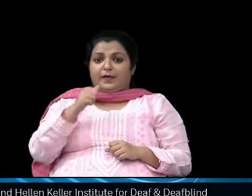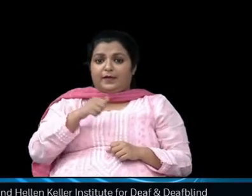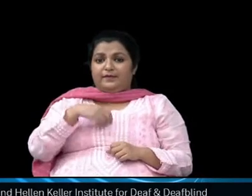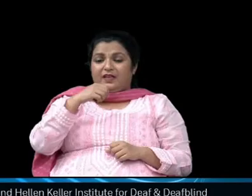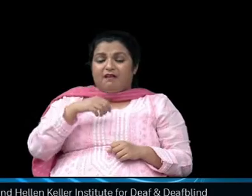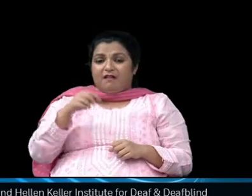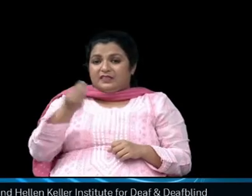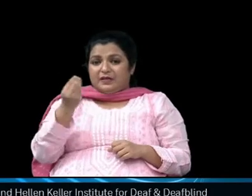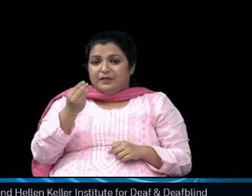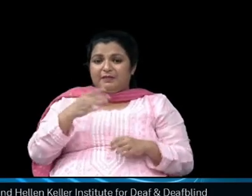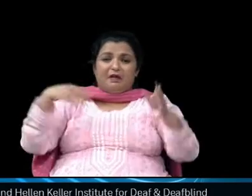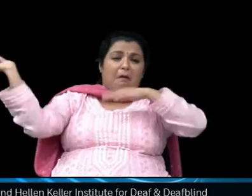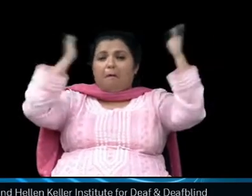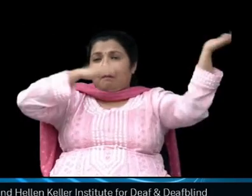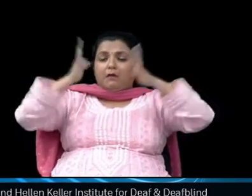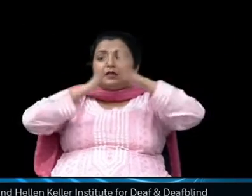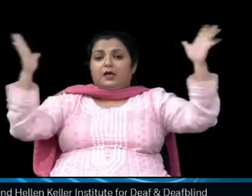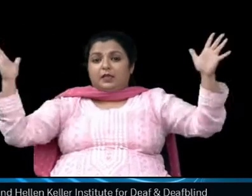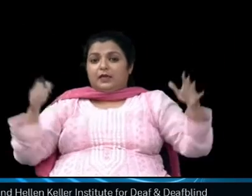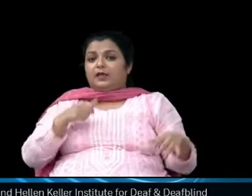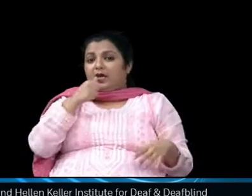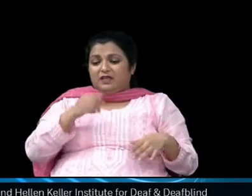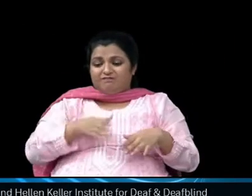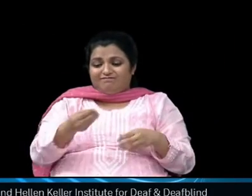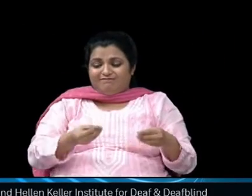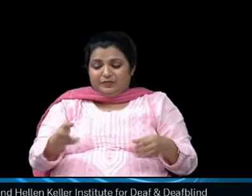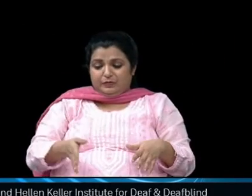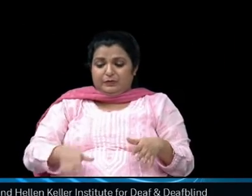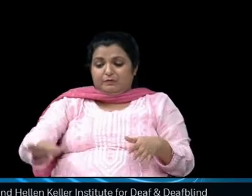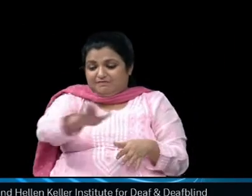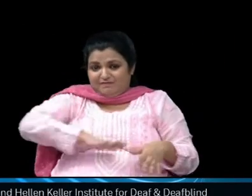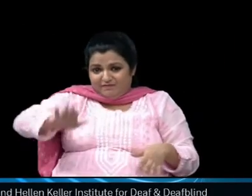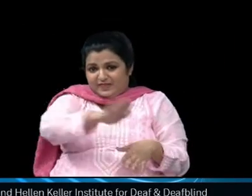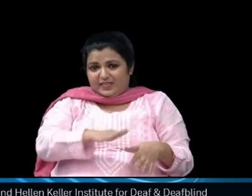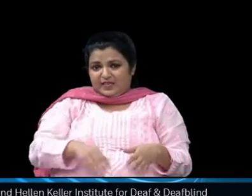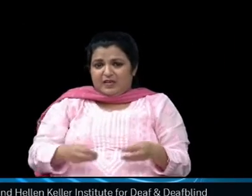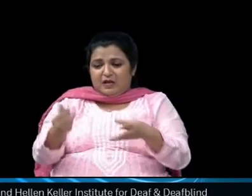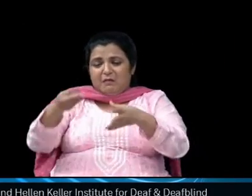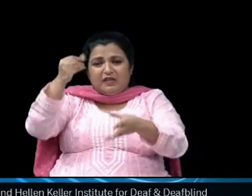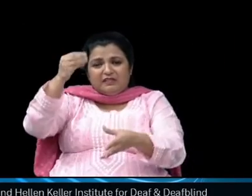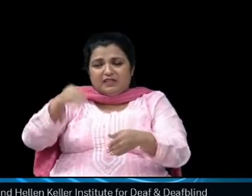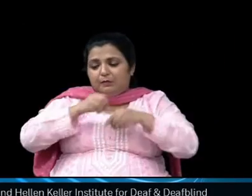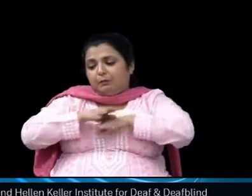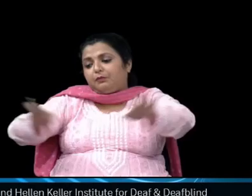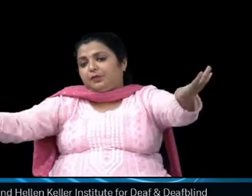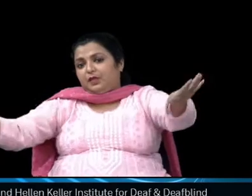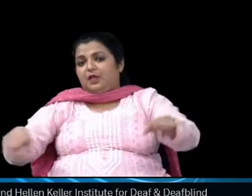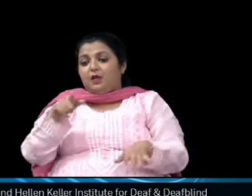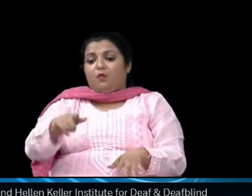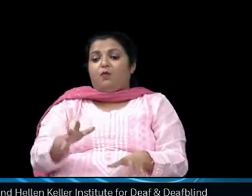पुरूद वजल संद्रानाचा येदू सात्यों सवपन कोटी अनुशस्ट